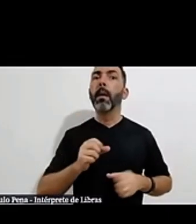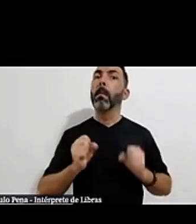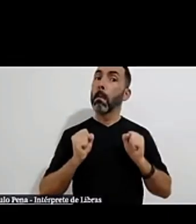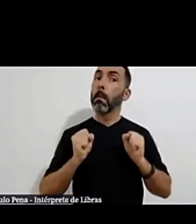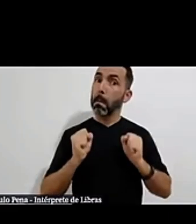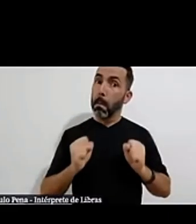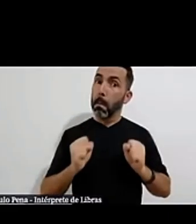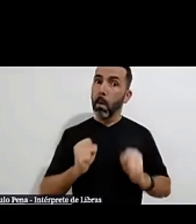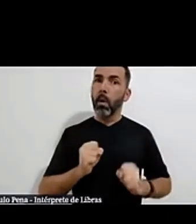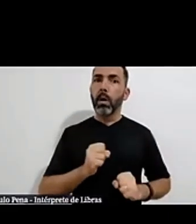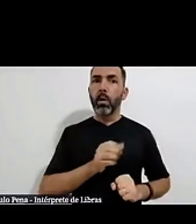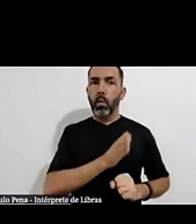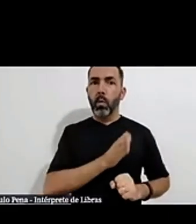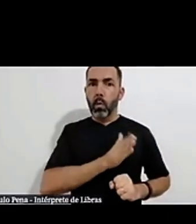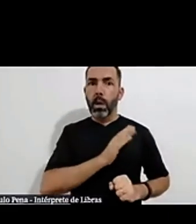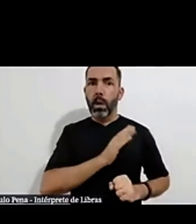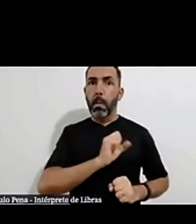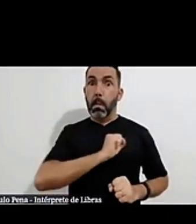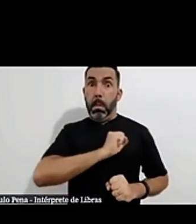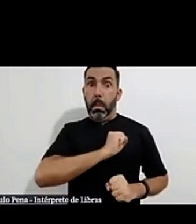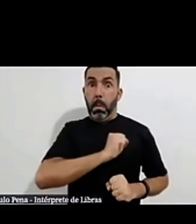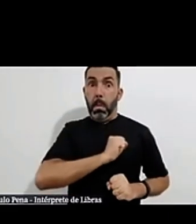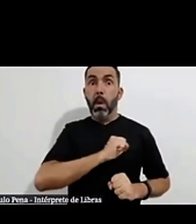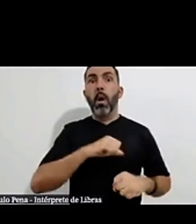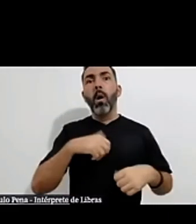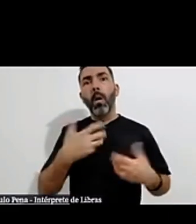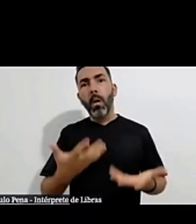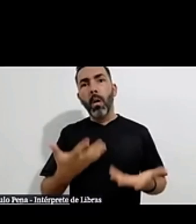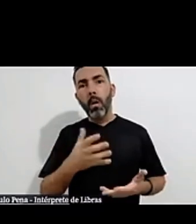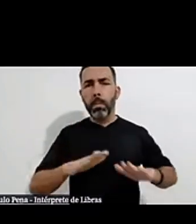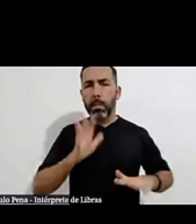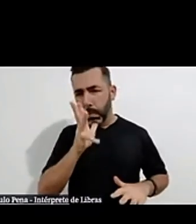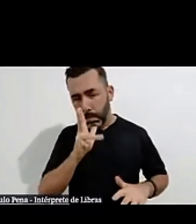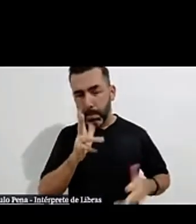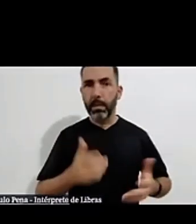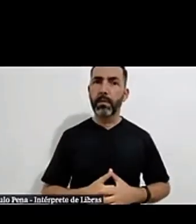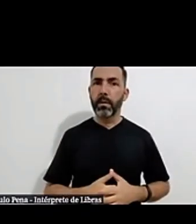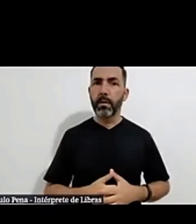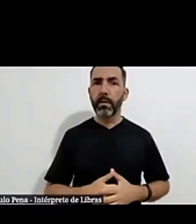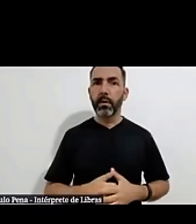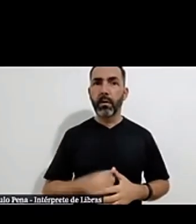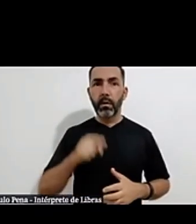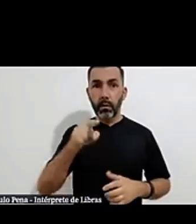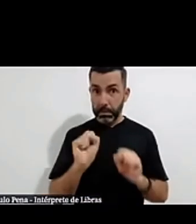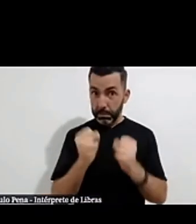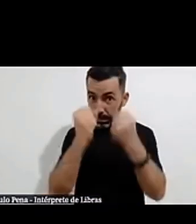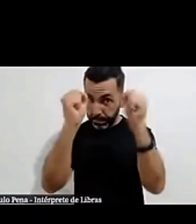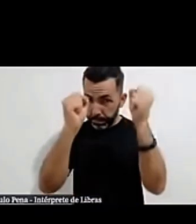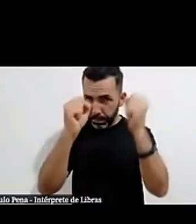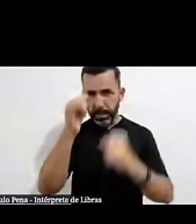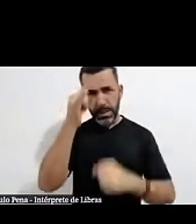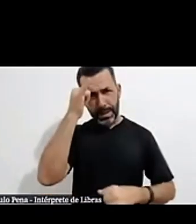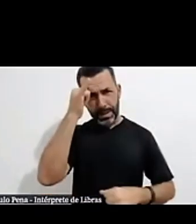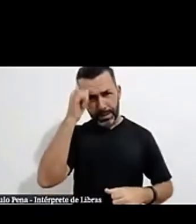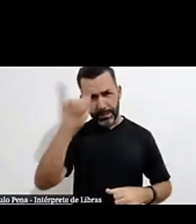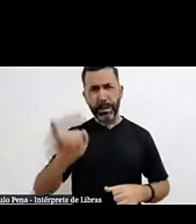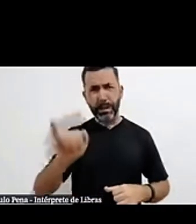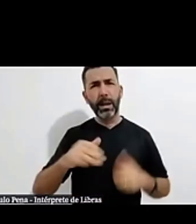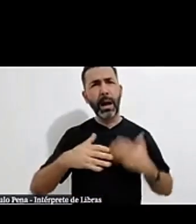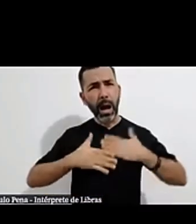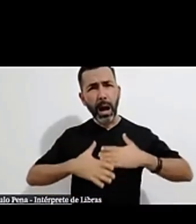os batimentos cardíacos. Então, procure ser calmo, conte até 10, né? Nada de se